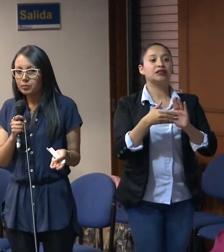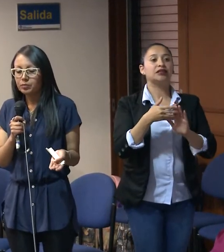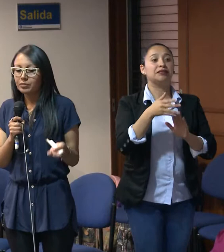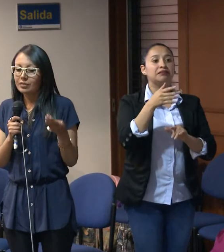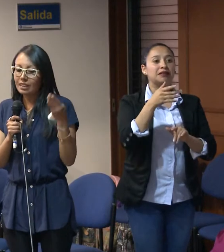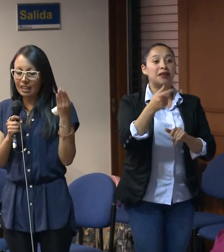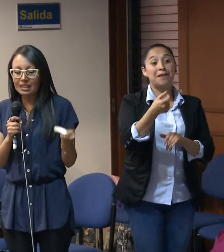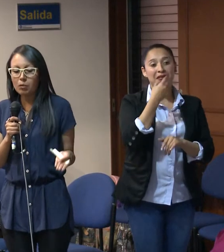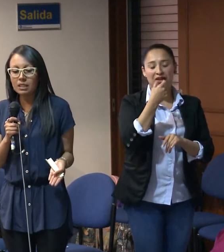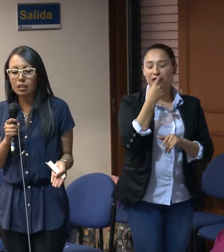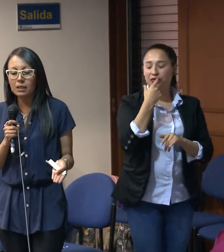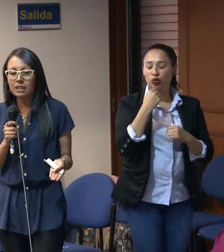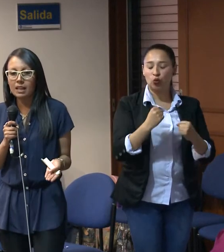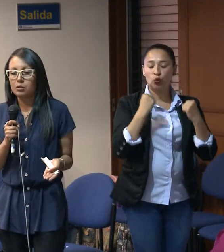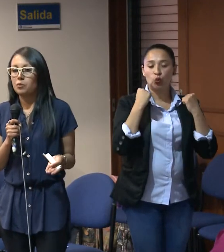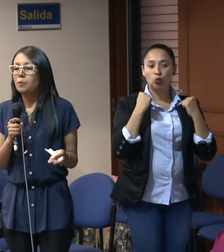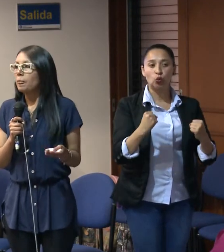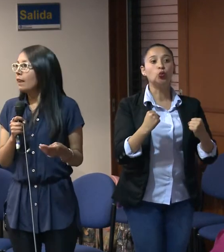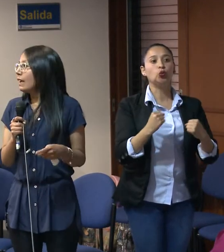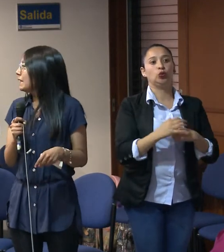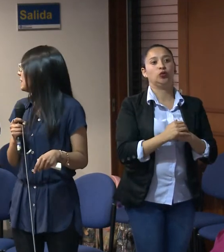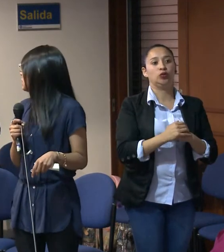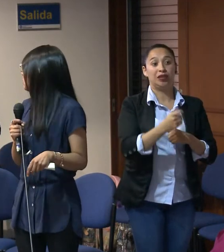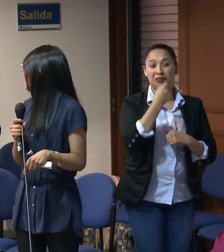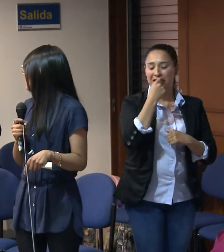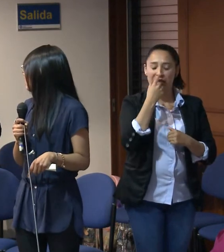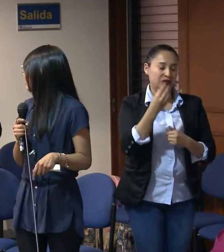medicados, altamente medicados.